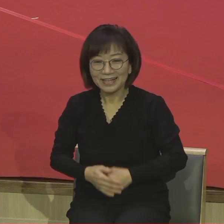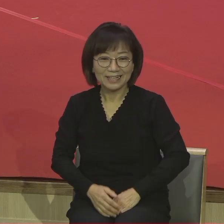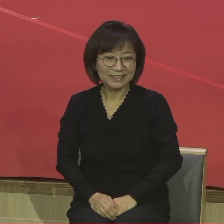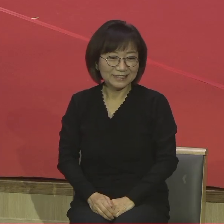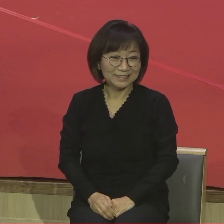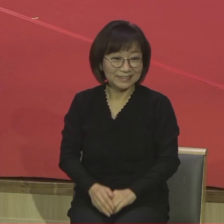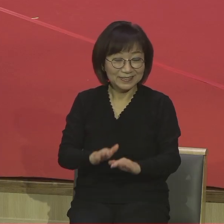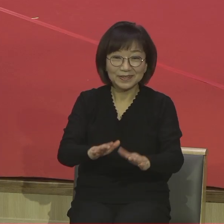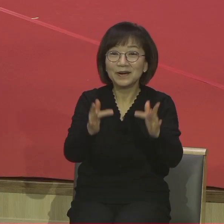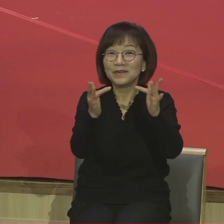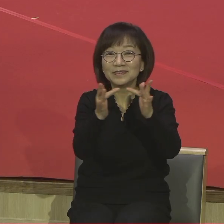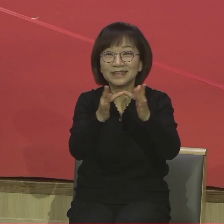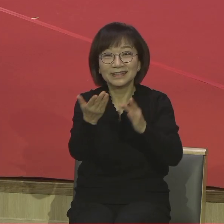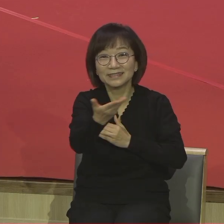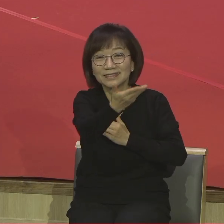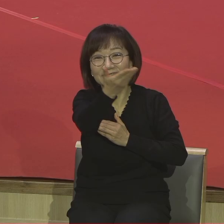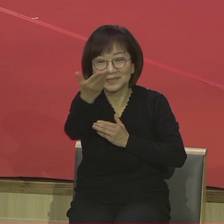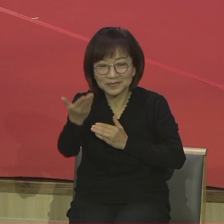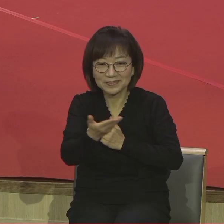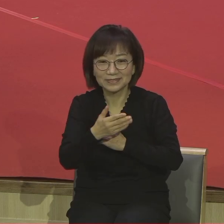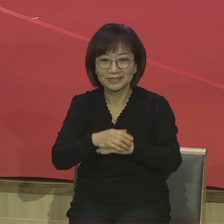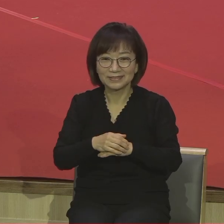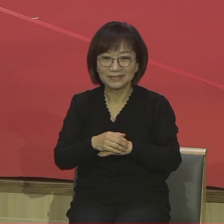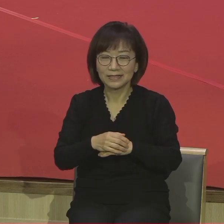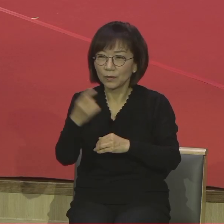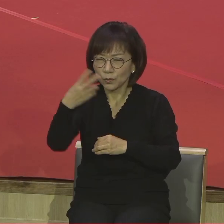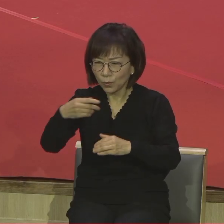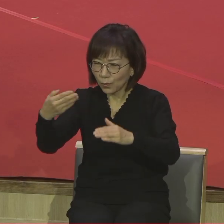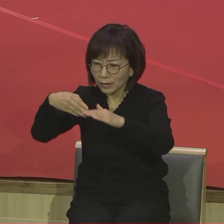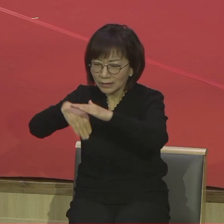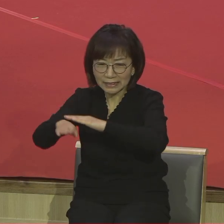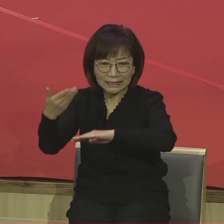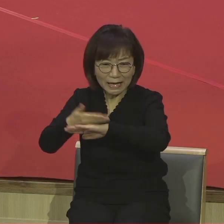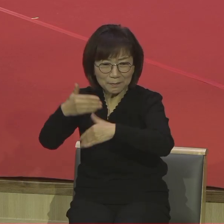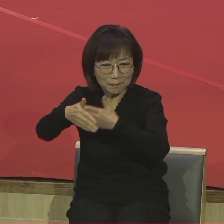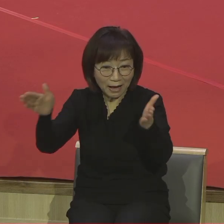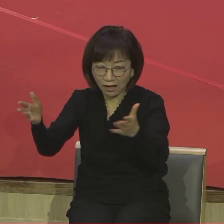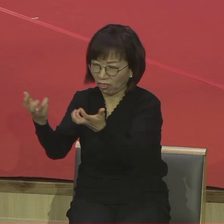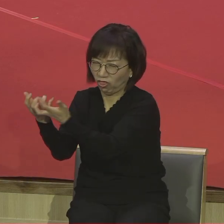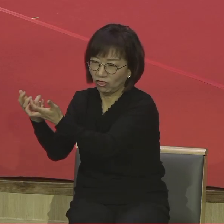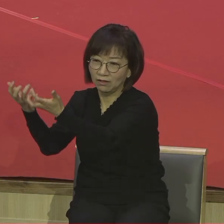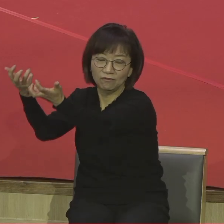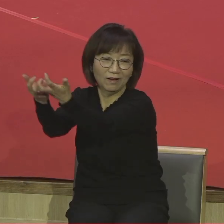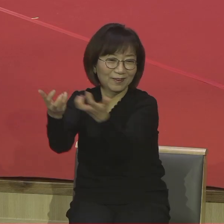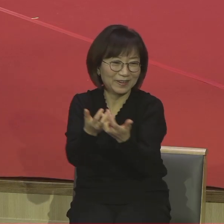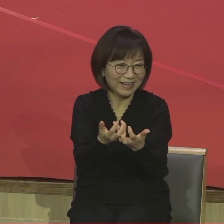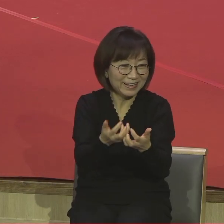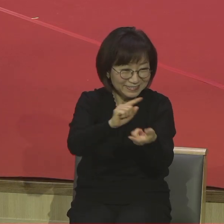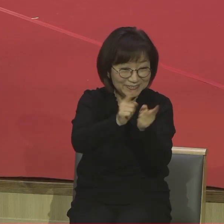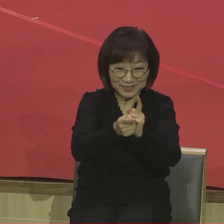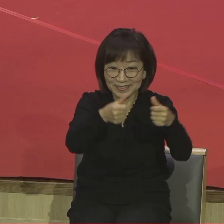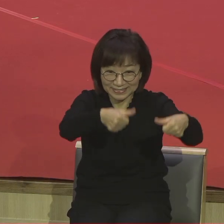우리 온라인 예배를 드리는 성도들 지금 온 뉴스홀 비전홀 다 찼습니다. 해외 성도들